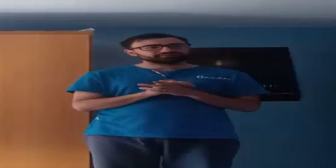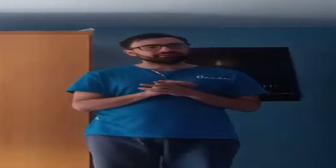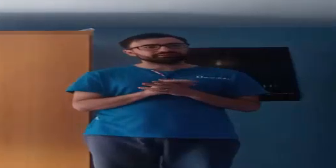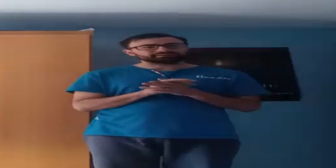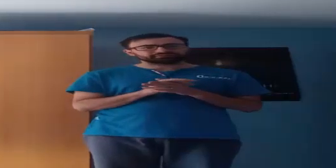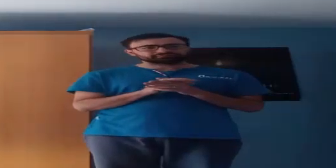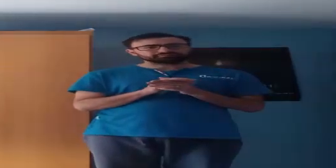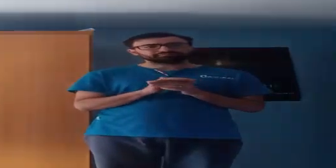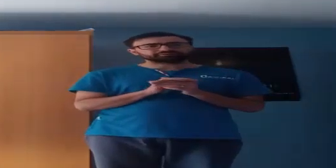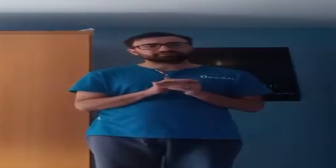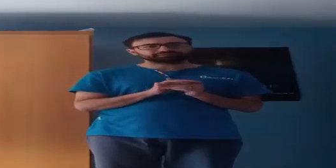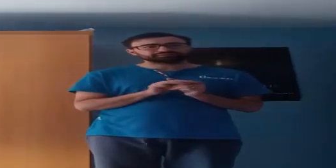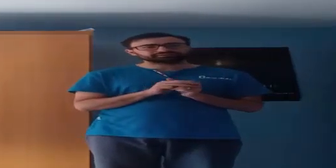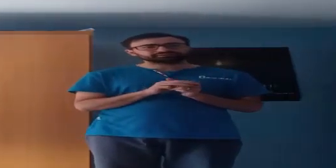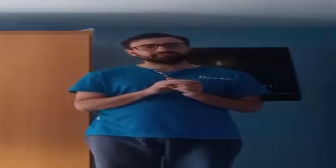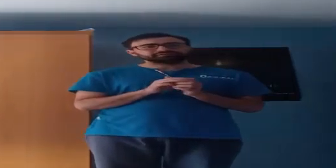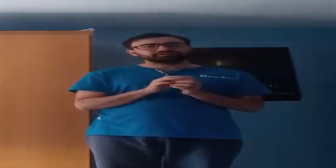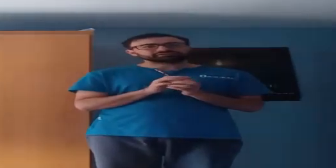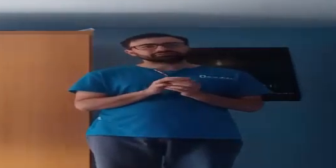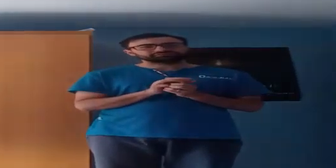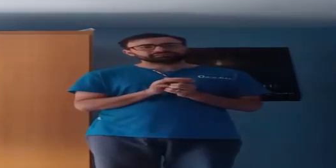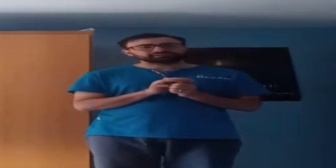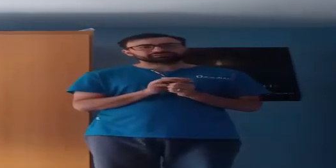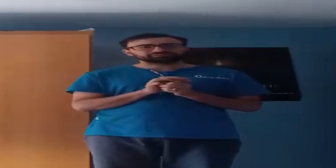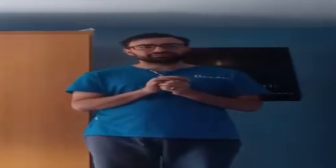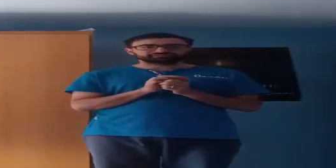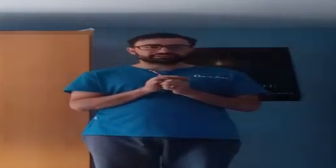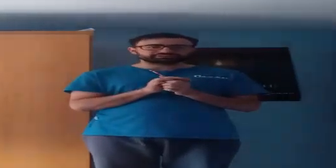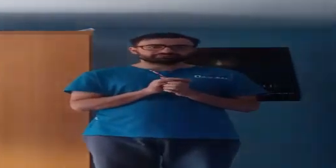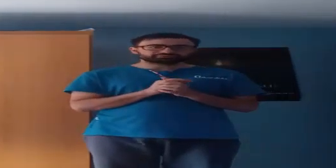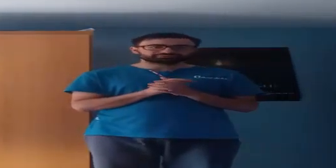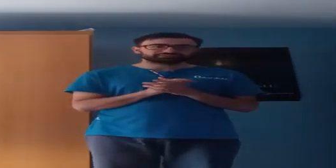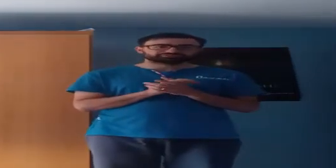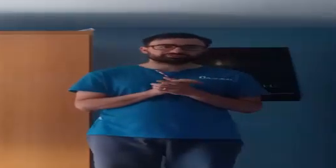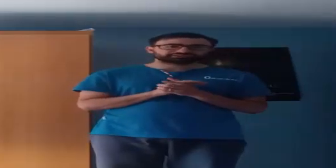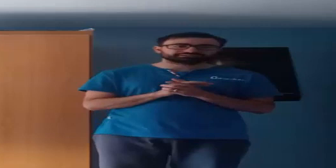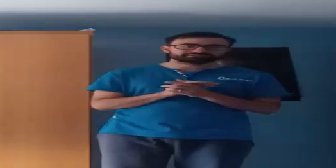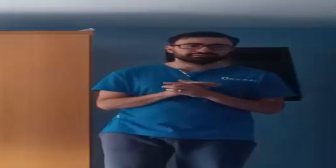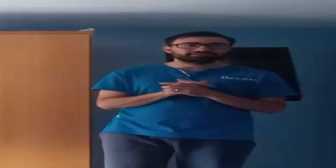y forzarla a sus instintos sexuales.